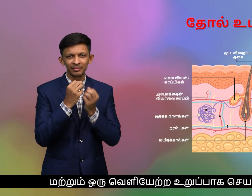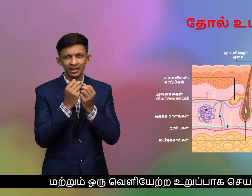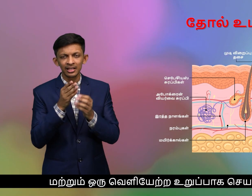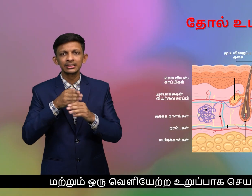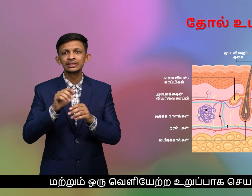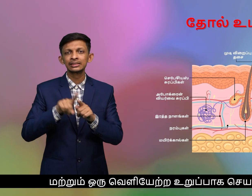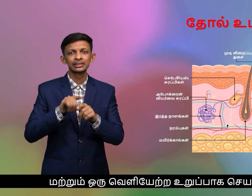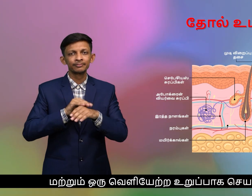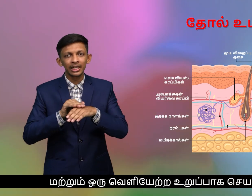செயல்படுகிறது.